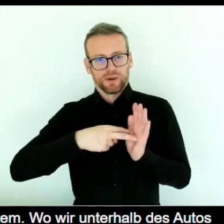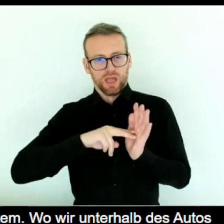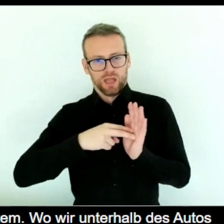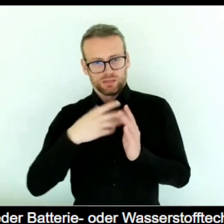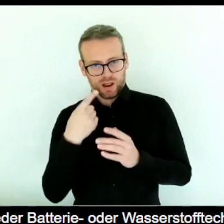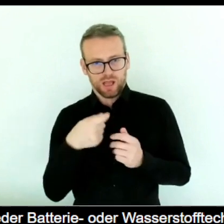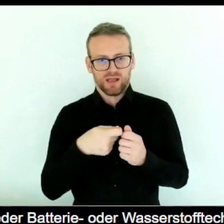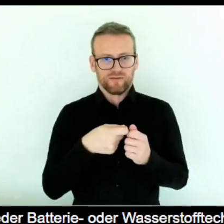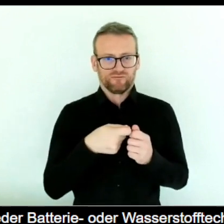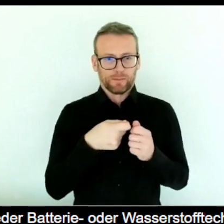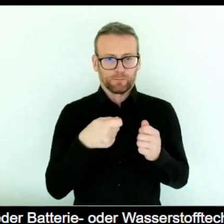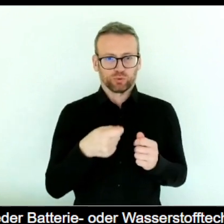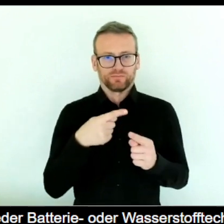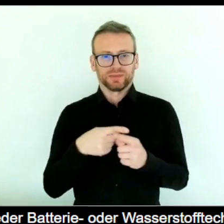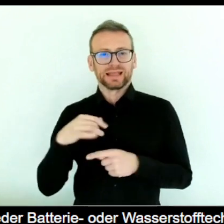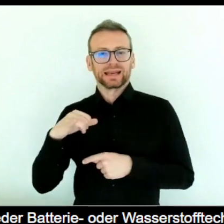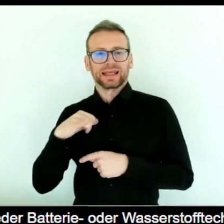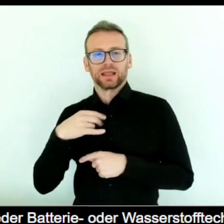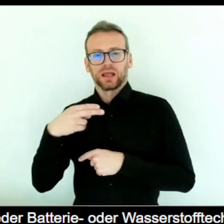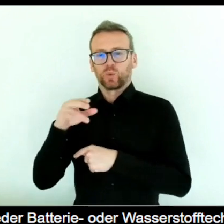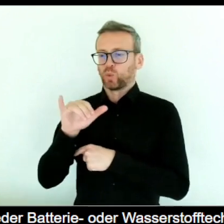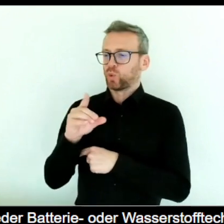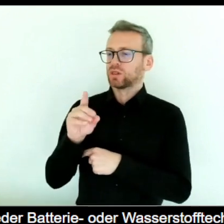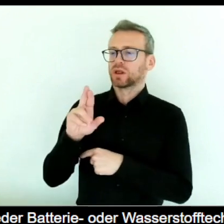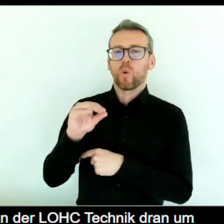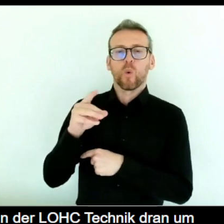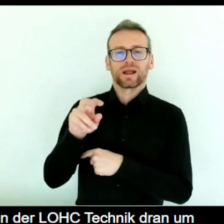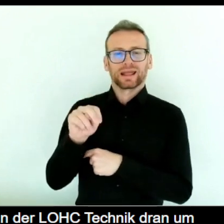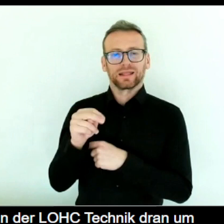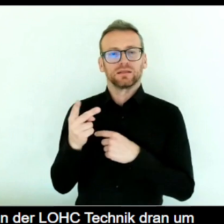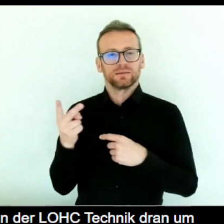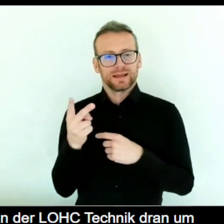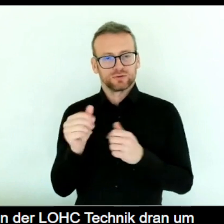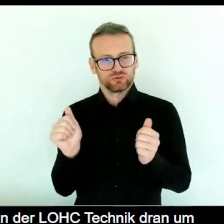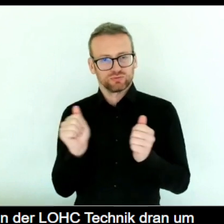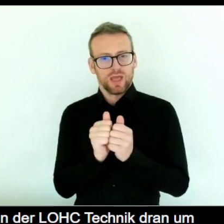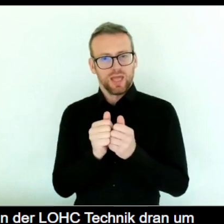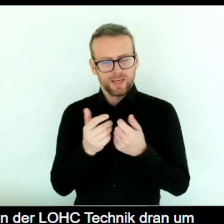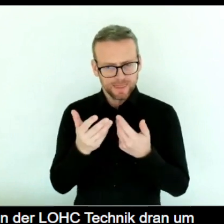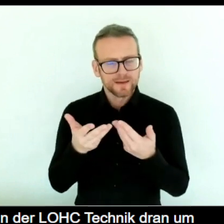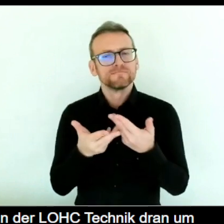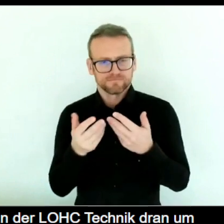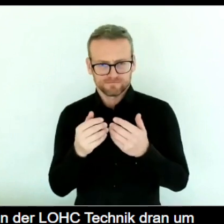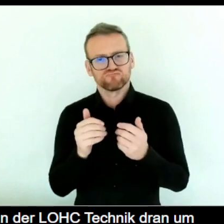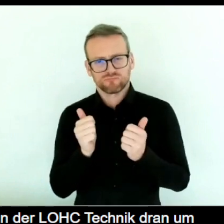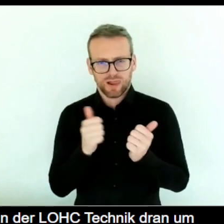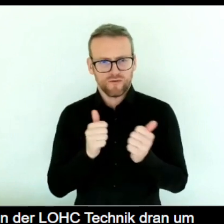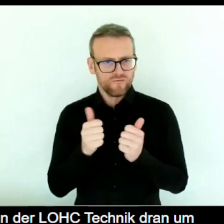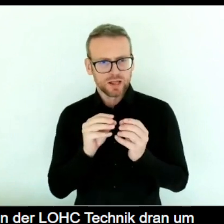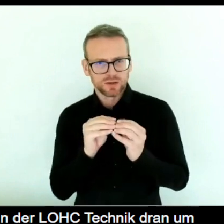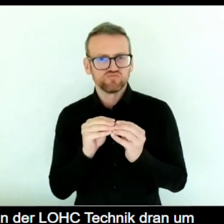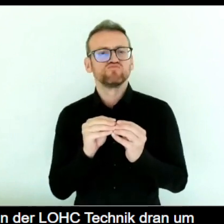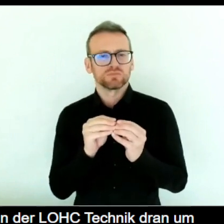Elektrolyse in Kombi mit Methanol-Synthese erfolgen soll im industriellen Maßstab 20 MW